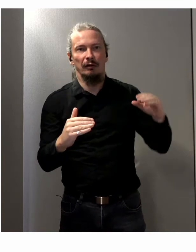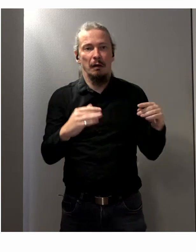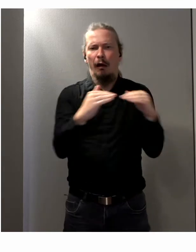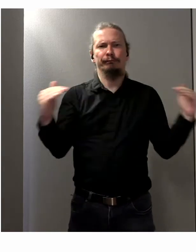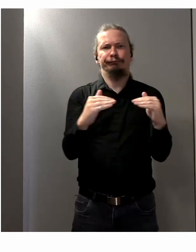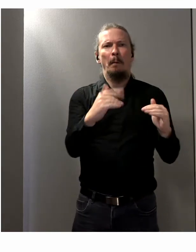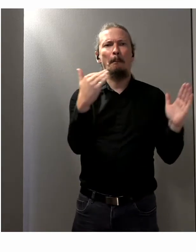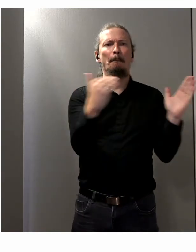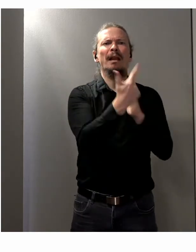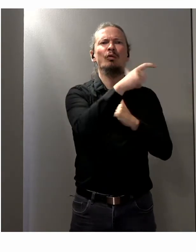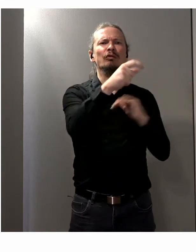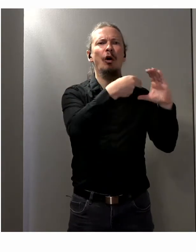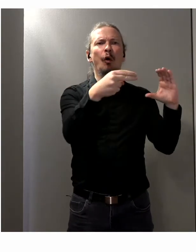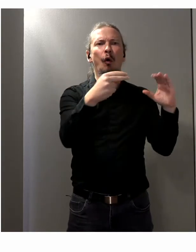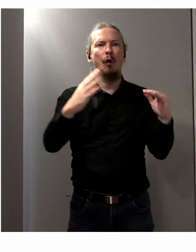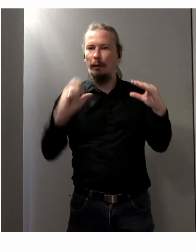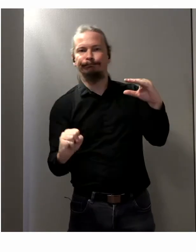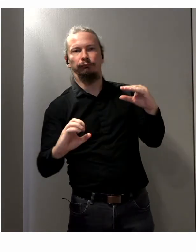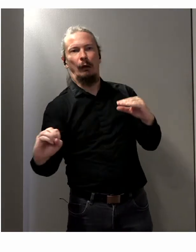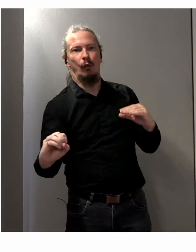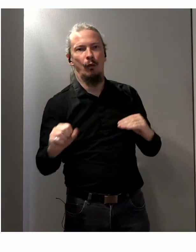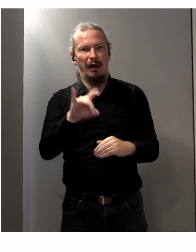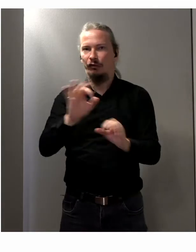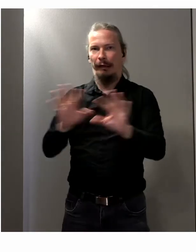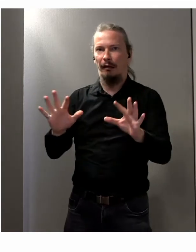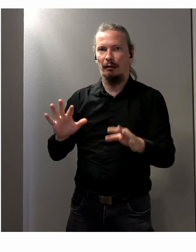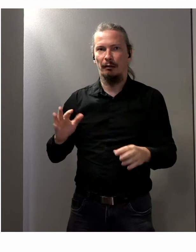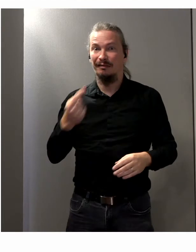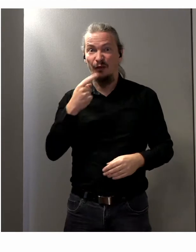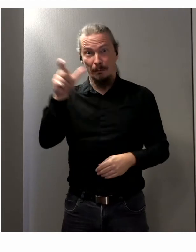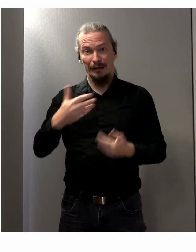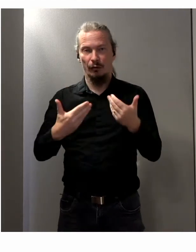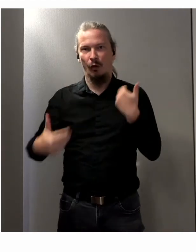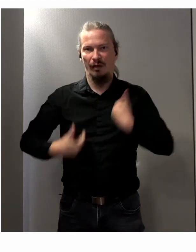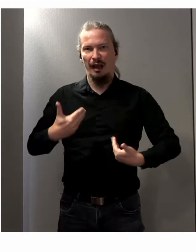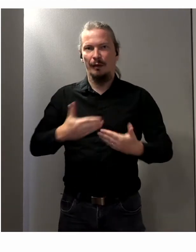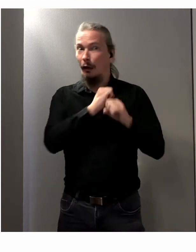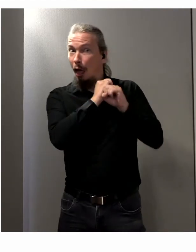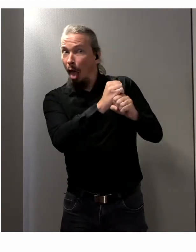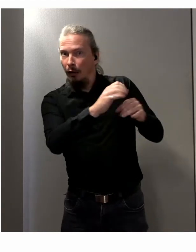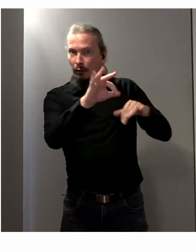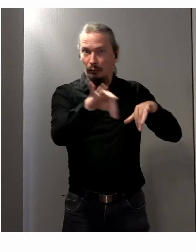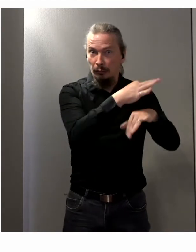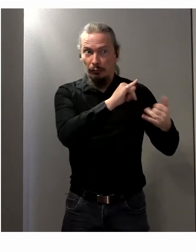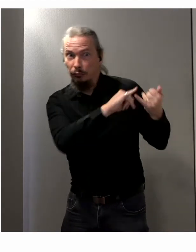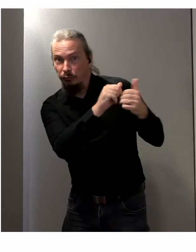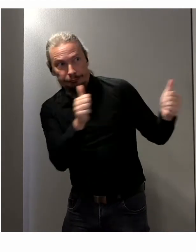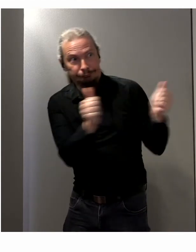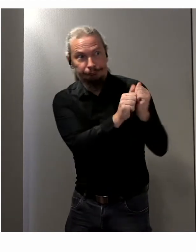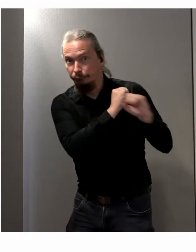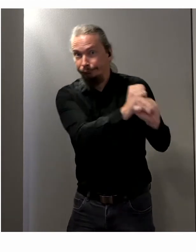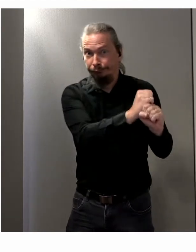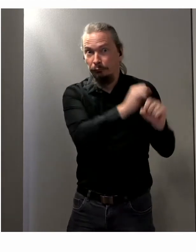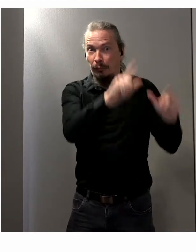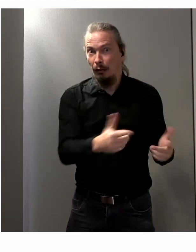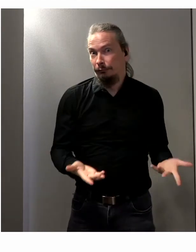Donc, il y a une situation de dépendance qui est créée du bénéficiaire vis-à-vis de son conjoint et qui, donc, au-delà de tous